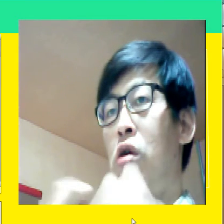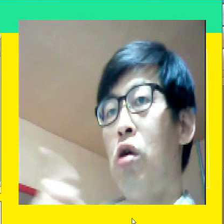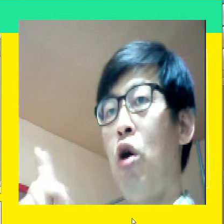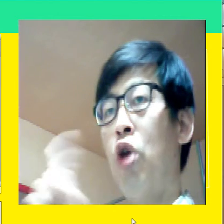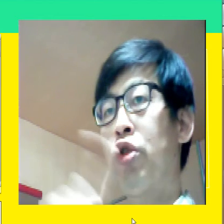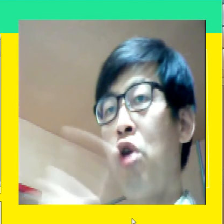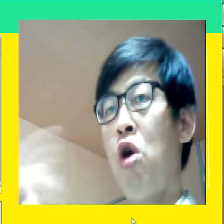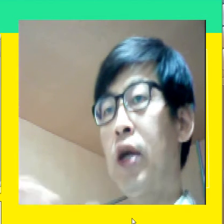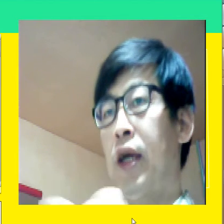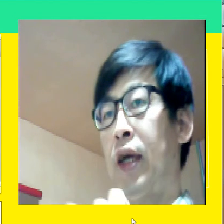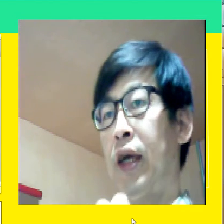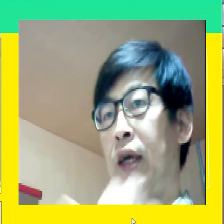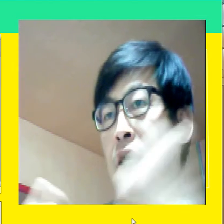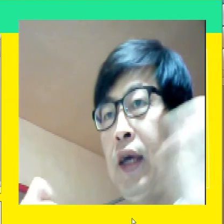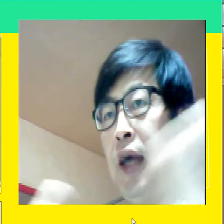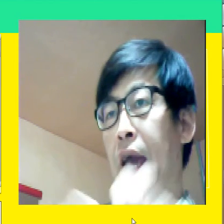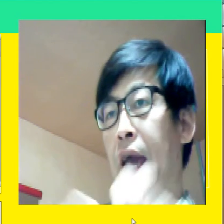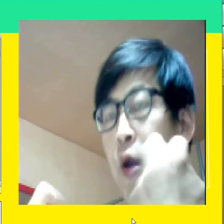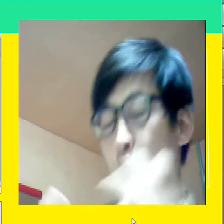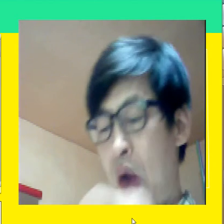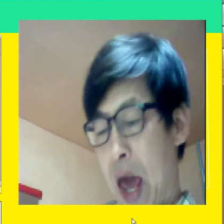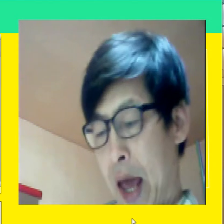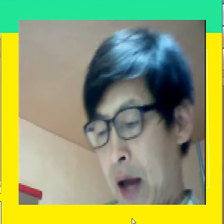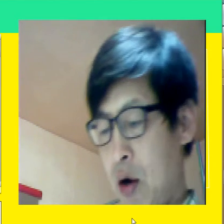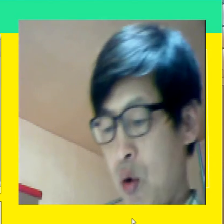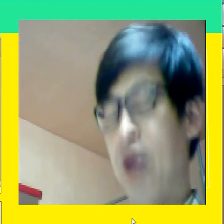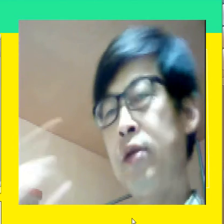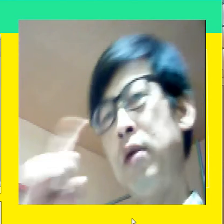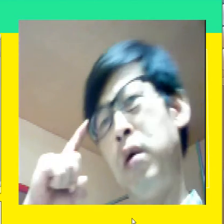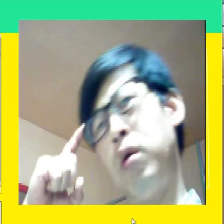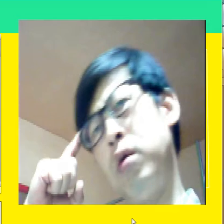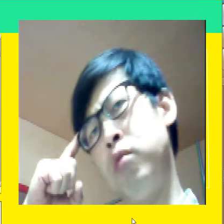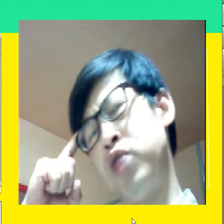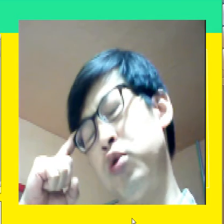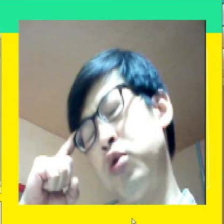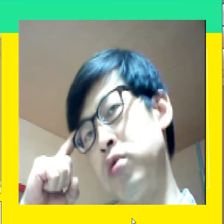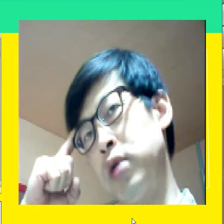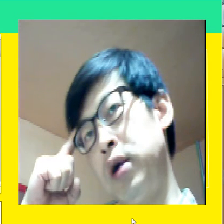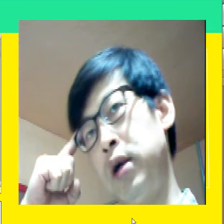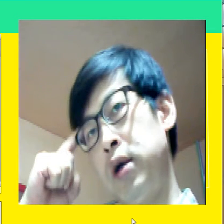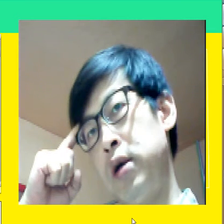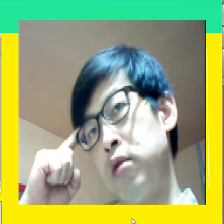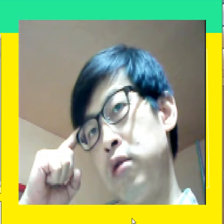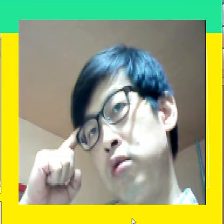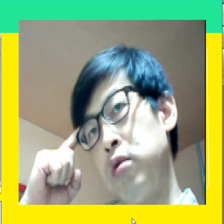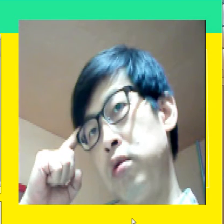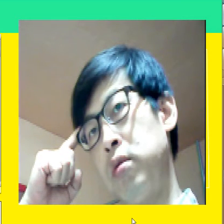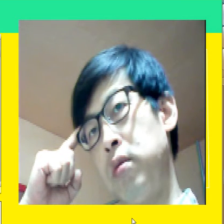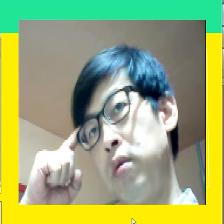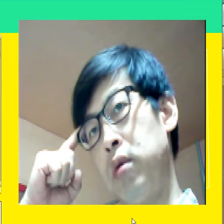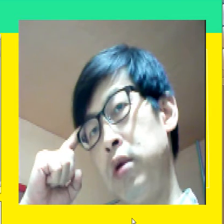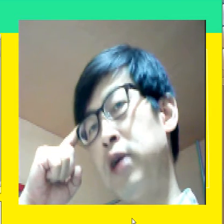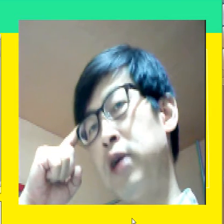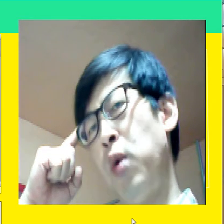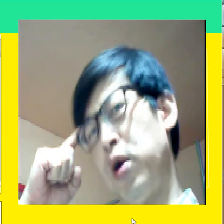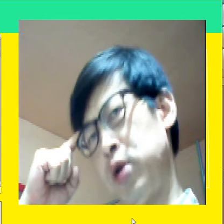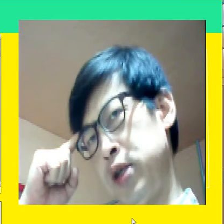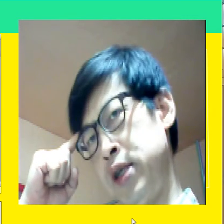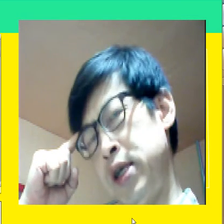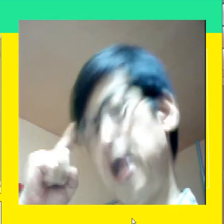어떻게 어떻게 어떻게 왜 왜 는 우리가 보통 그게 왜 그러지 할